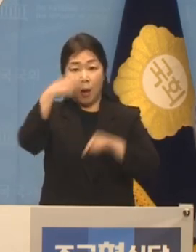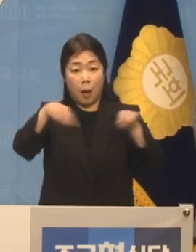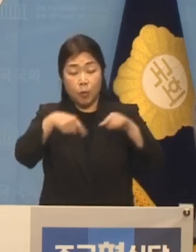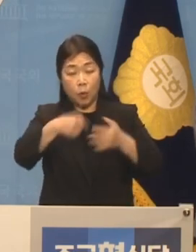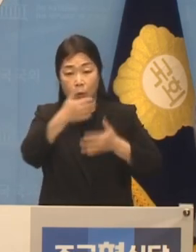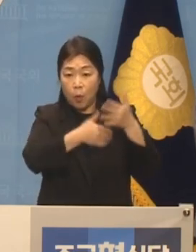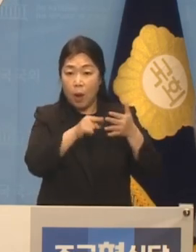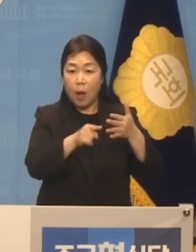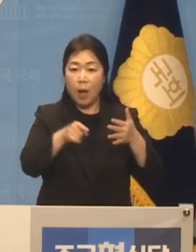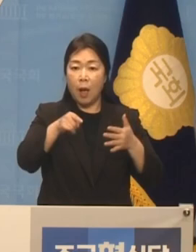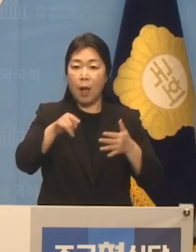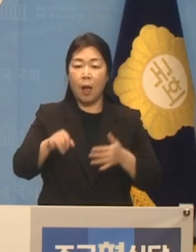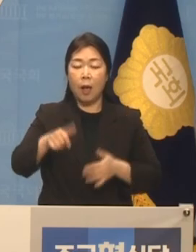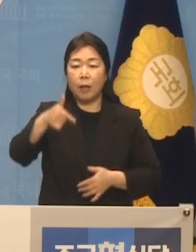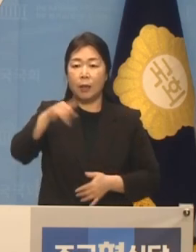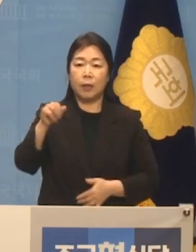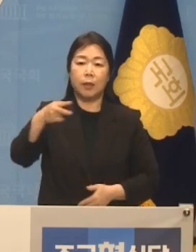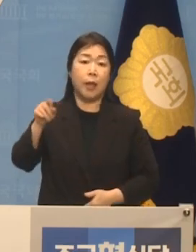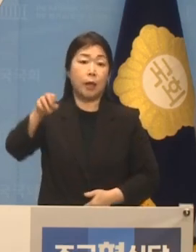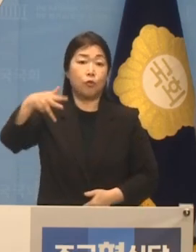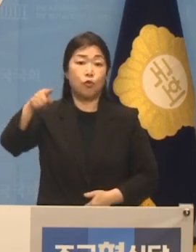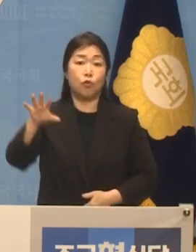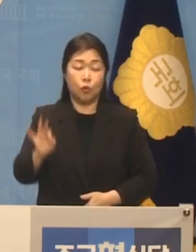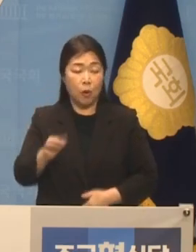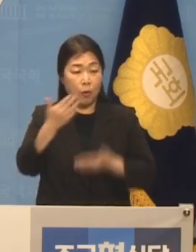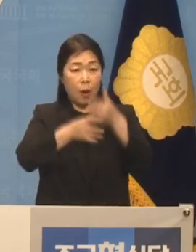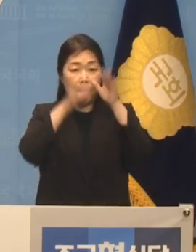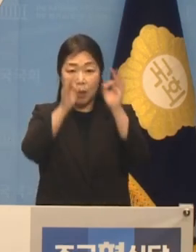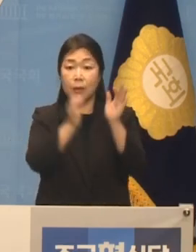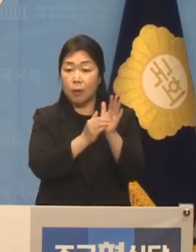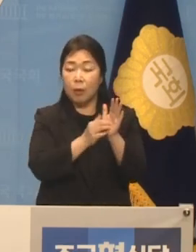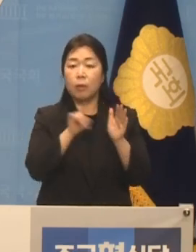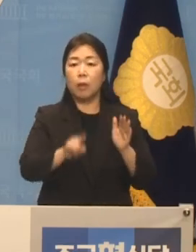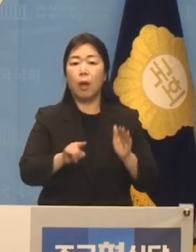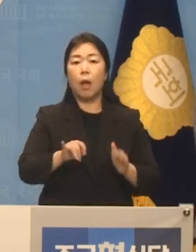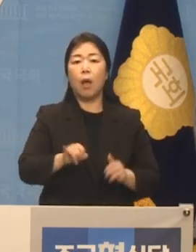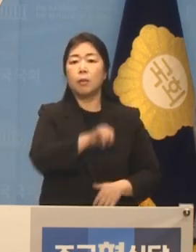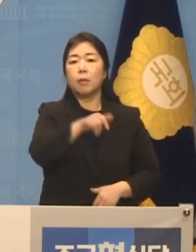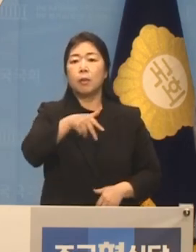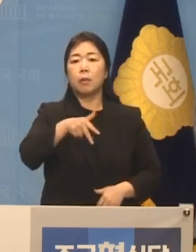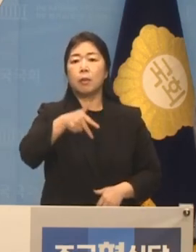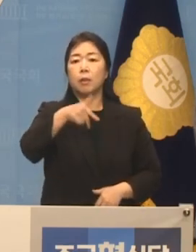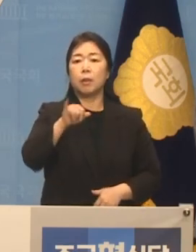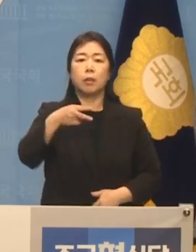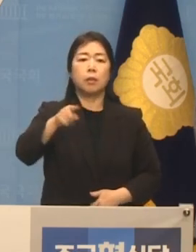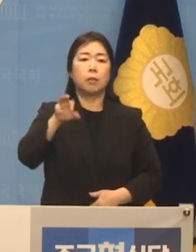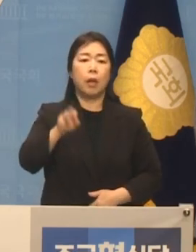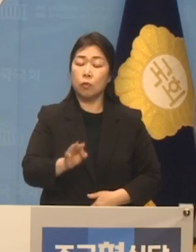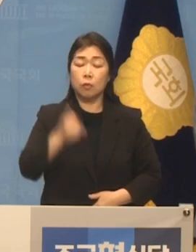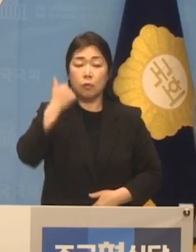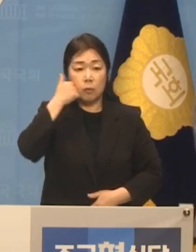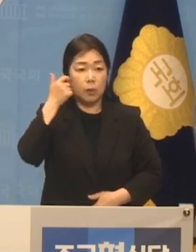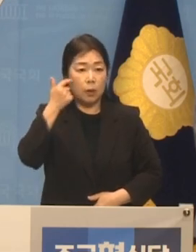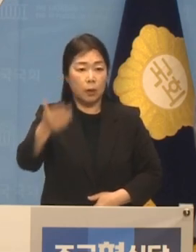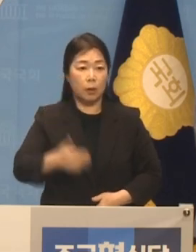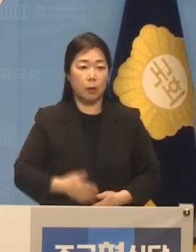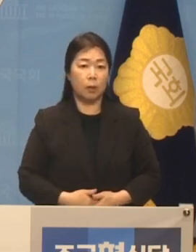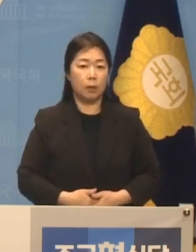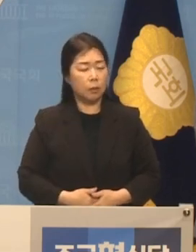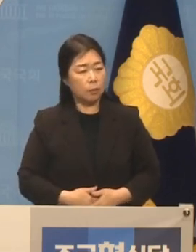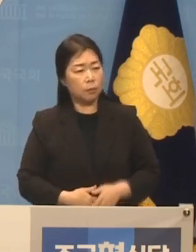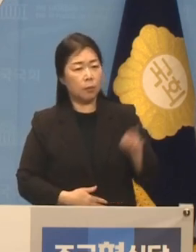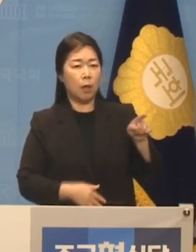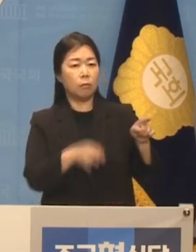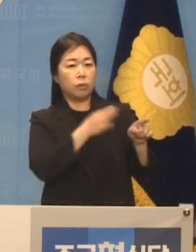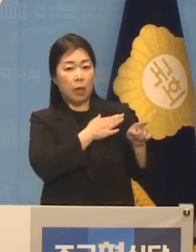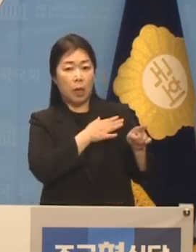아실 텐데요. 다 보셨을 텐데요. 그 기생충에서 말하는 기생충이 누구일까? 언뜻 보면 그 부잣집에